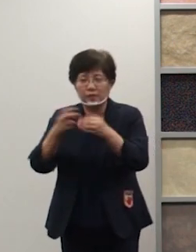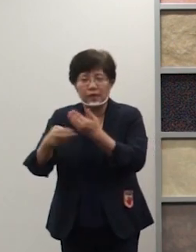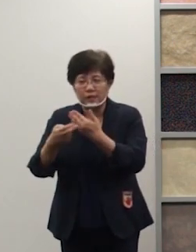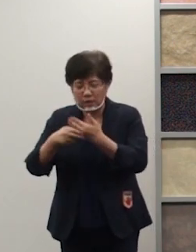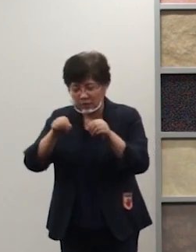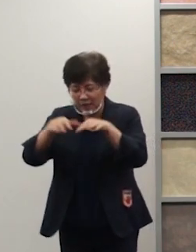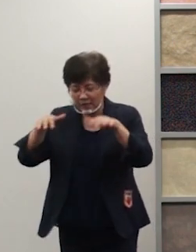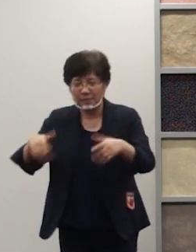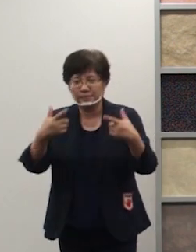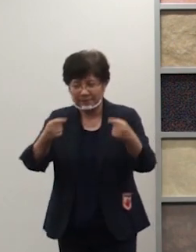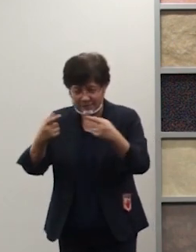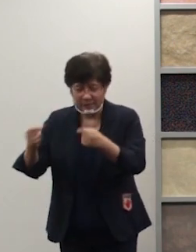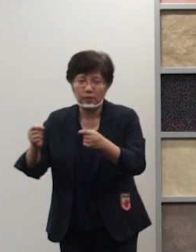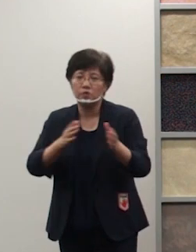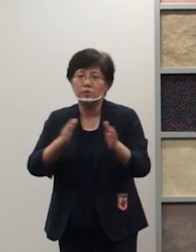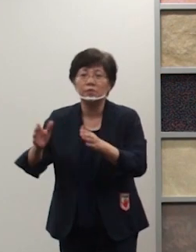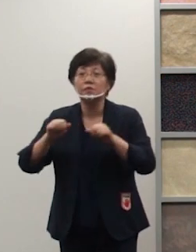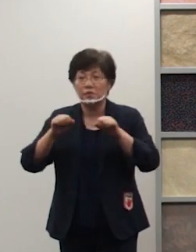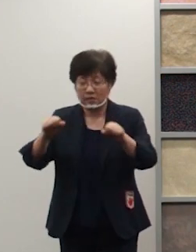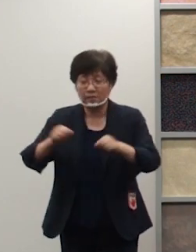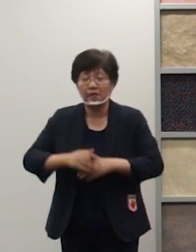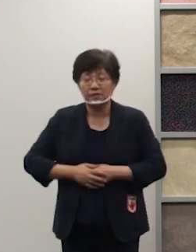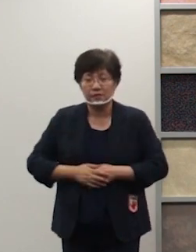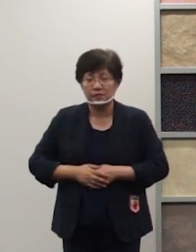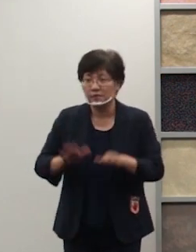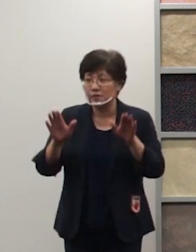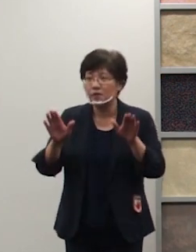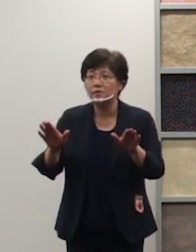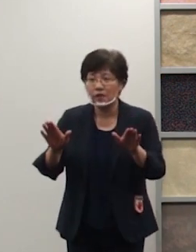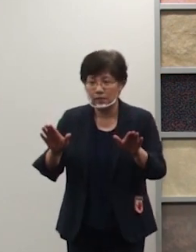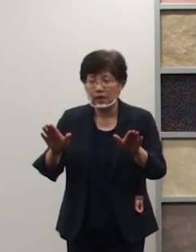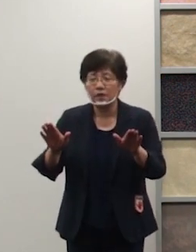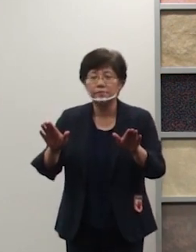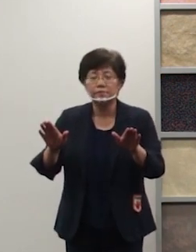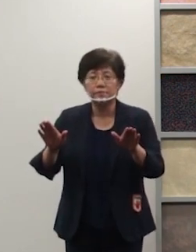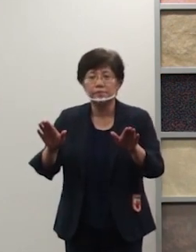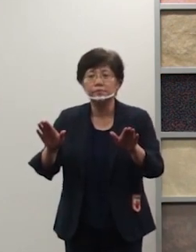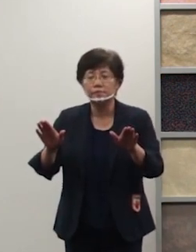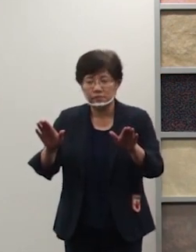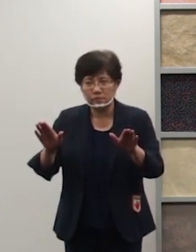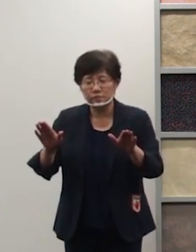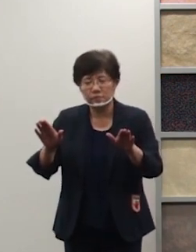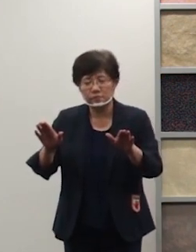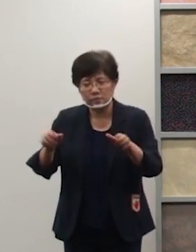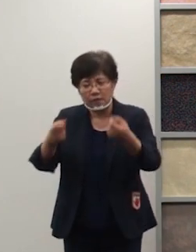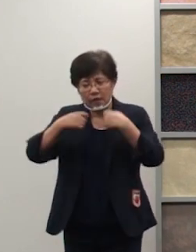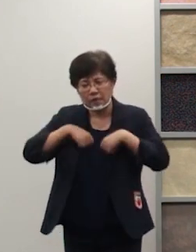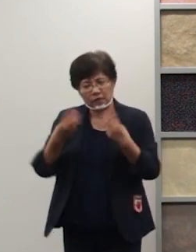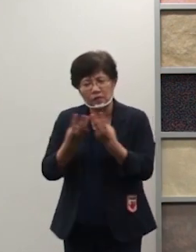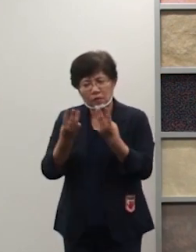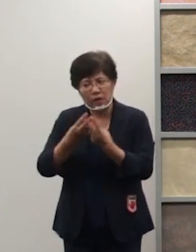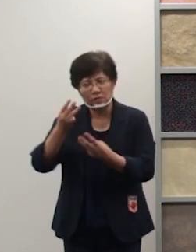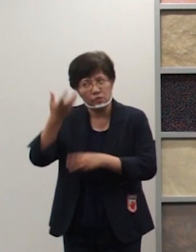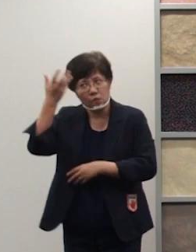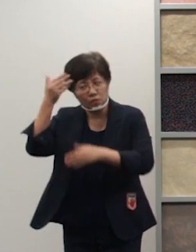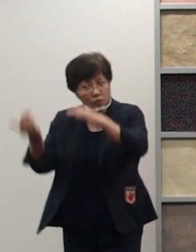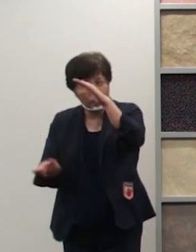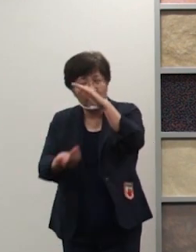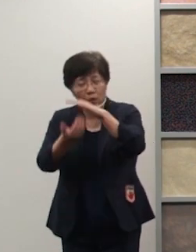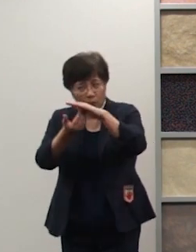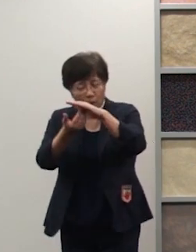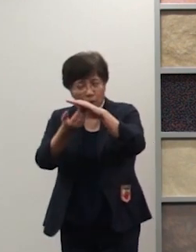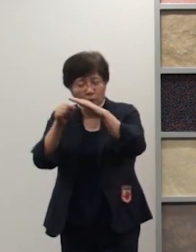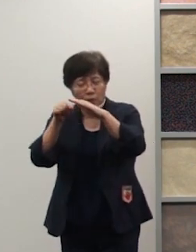してまいります。現段階におきまして、ピーク時の入院患者の受け入れ病床につきま